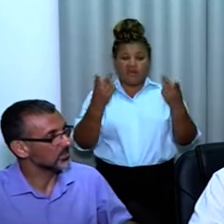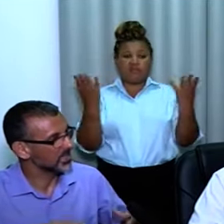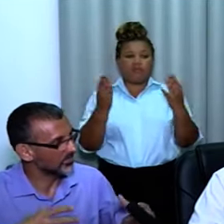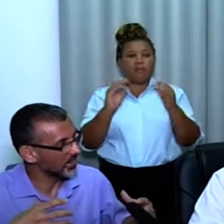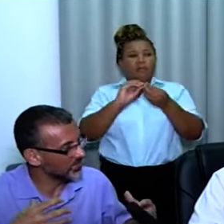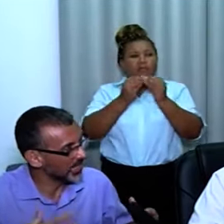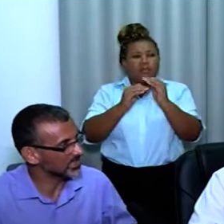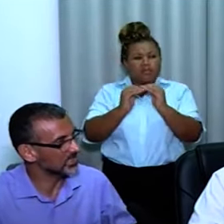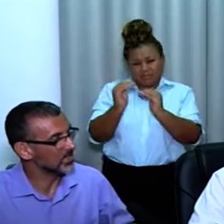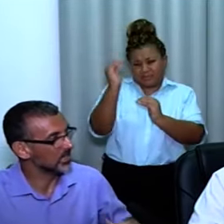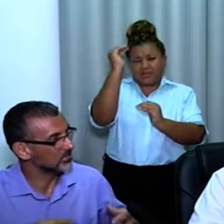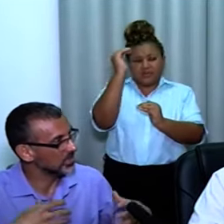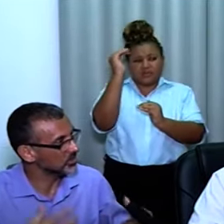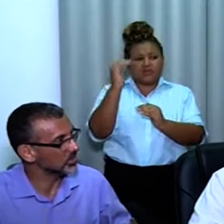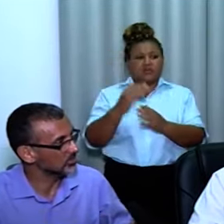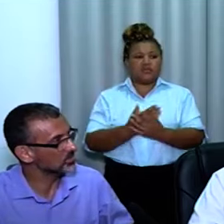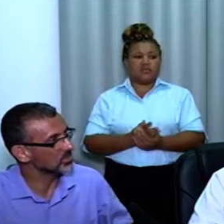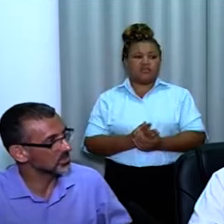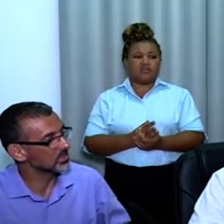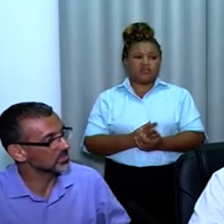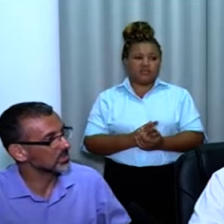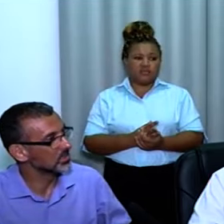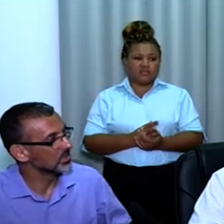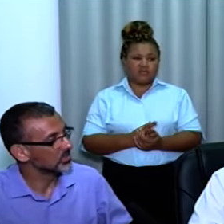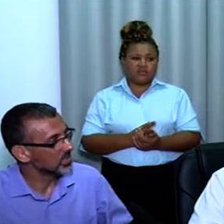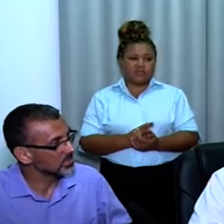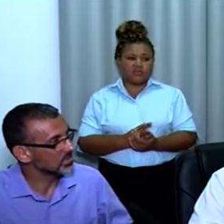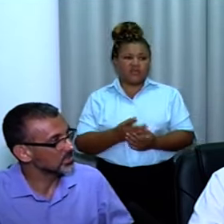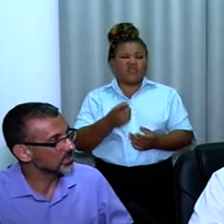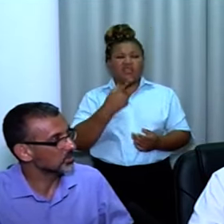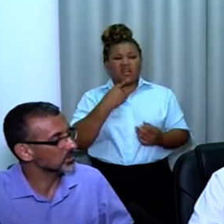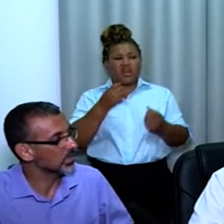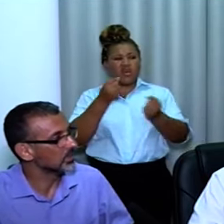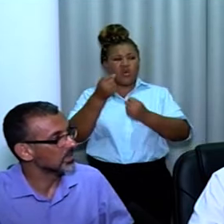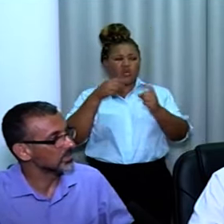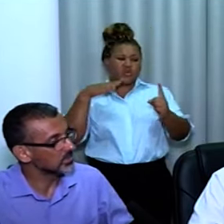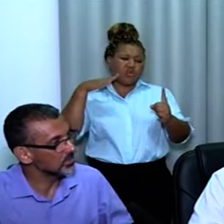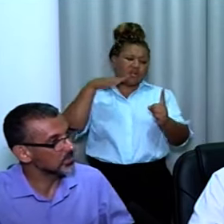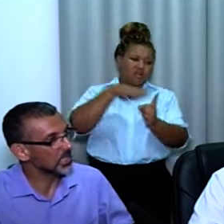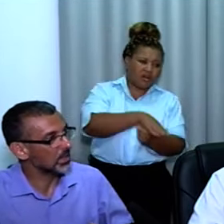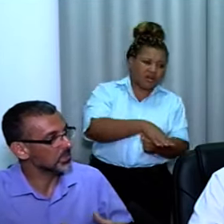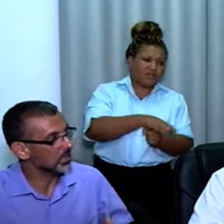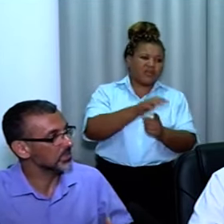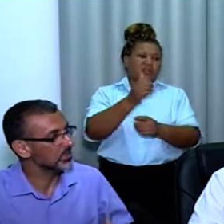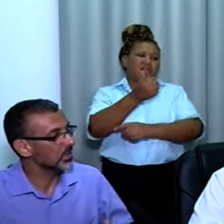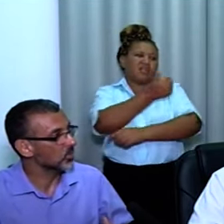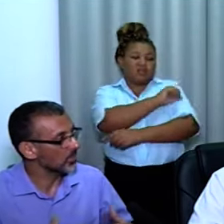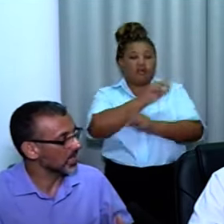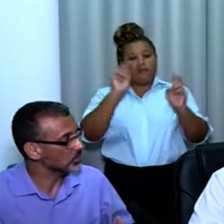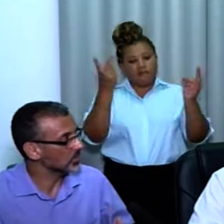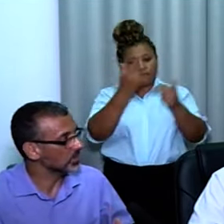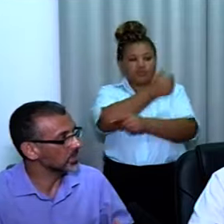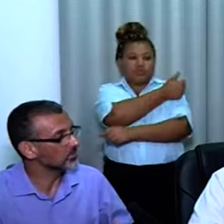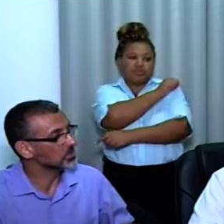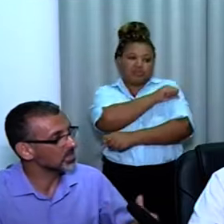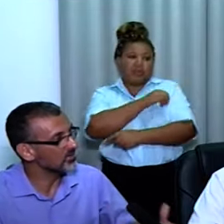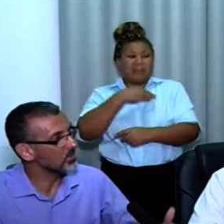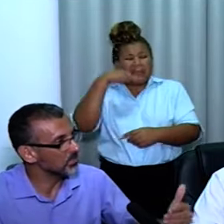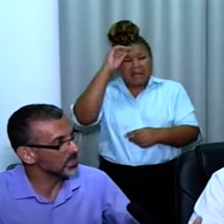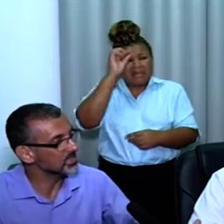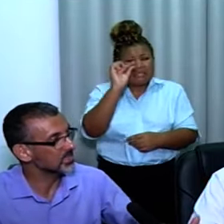pour les accidents, pour les autres emergencies. Nous les existe pour ça. Et si nous avons une coopération publique